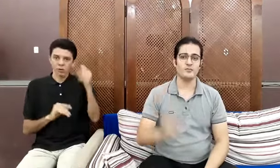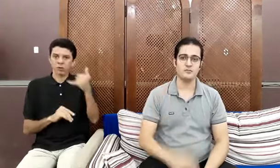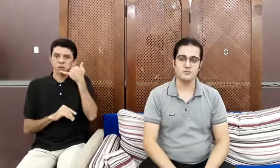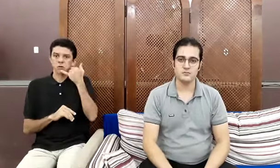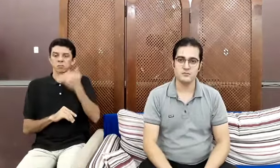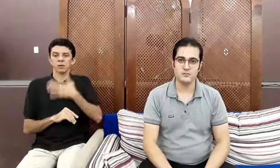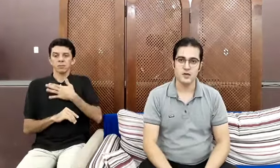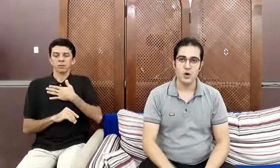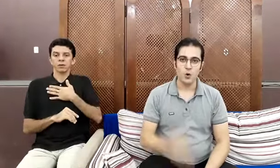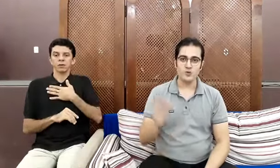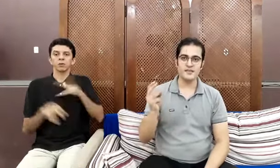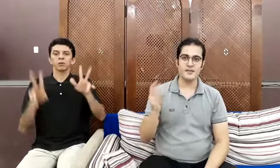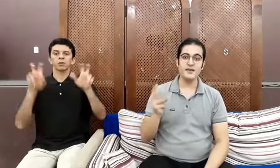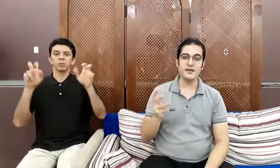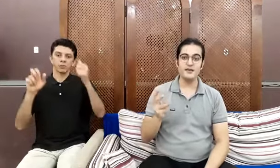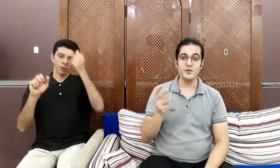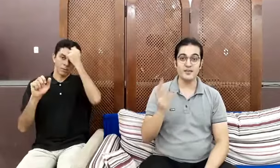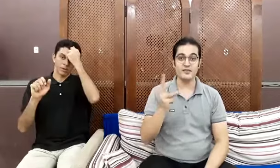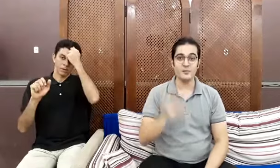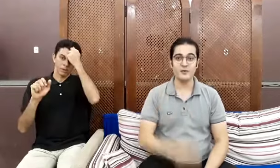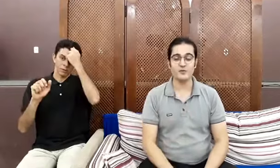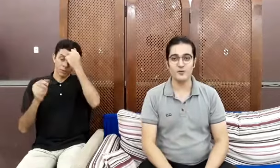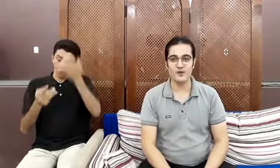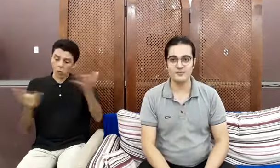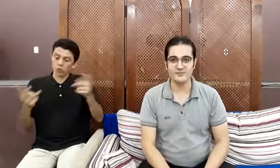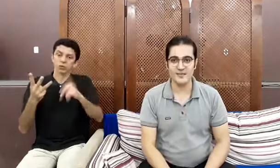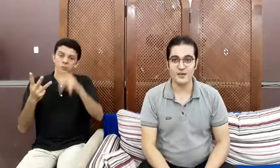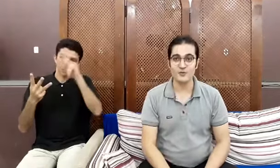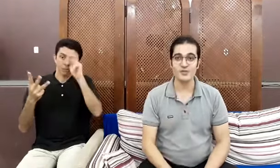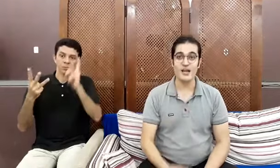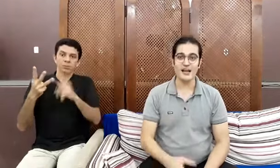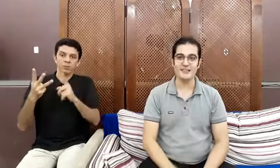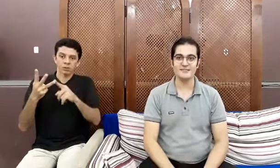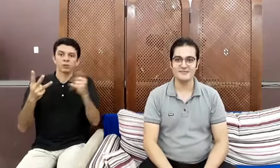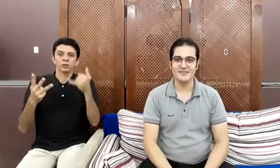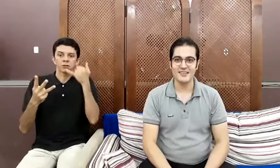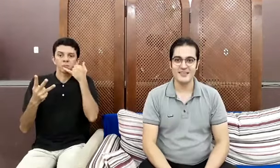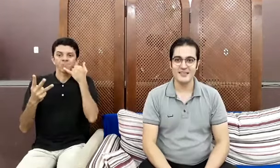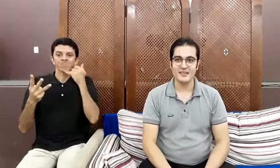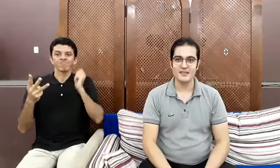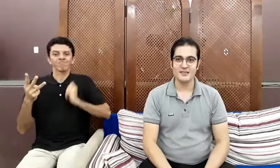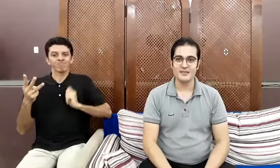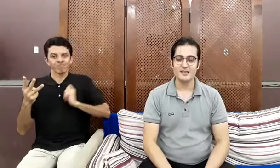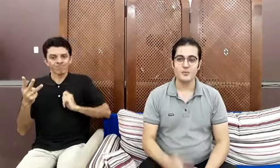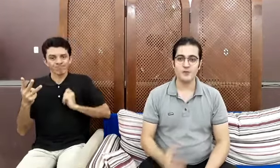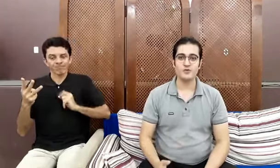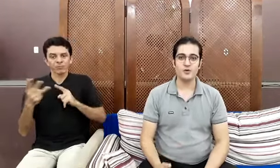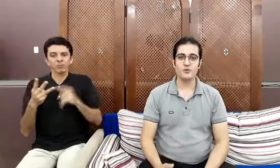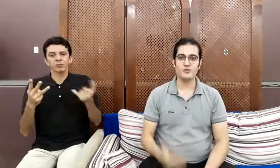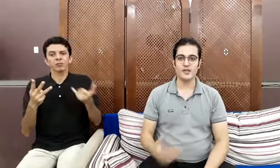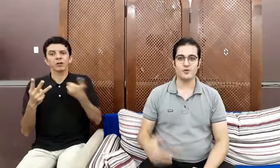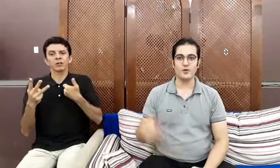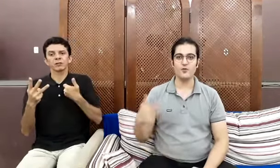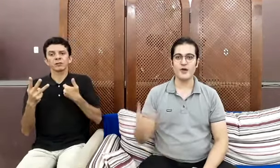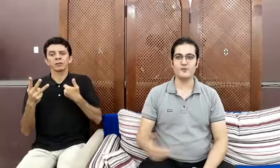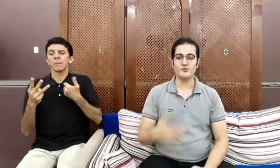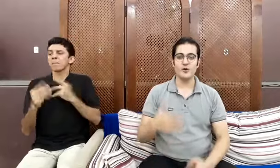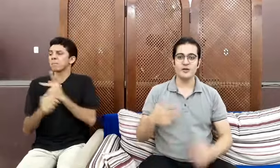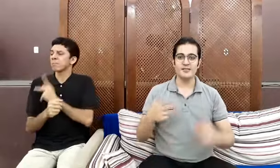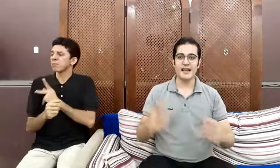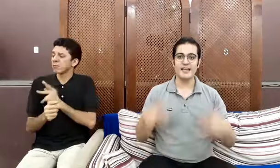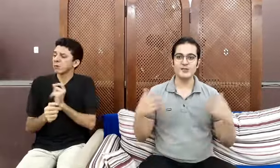conversão. Hoje eu recebi de uma terceira pessoa, angustiada, dizendo: pastor, eu não sei o que eu